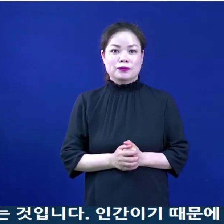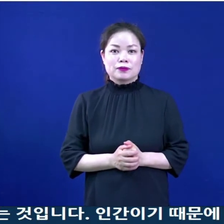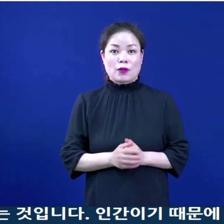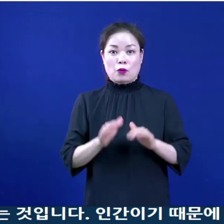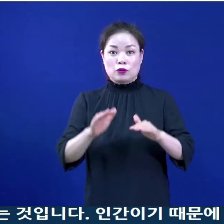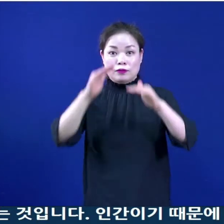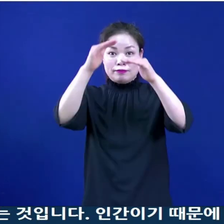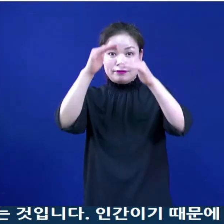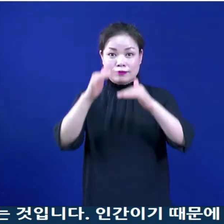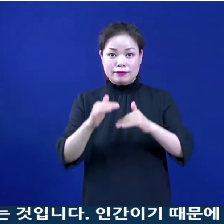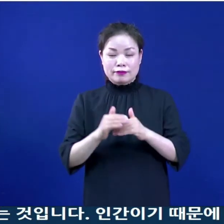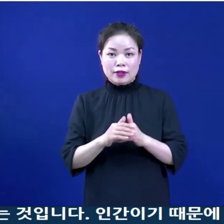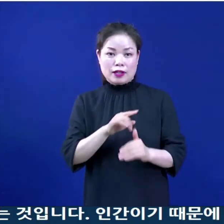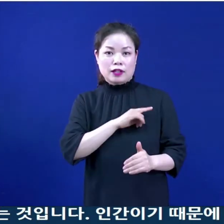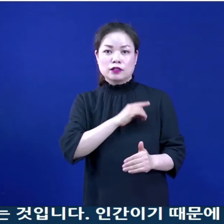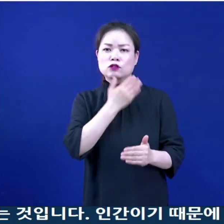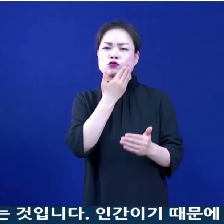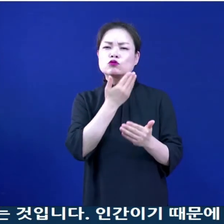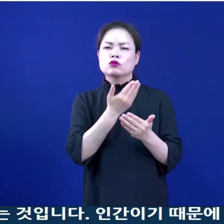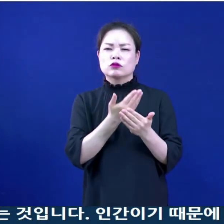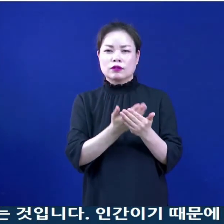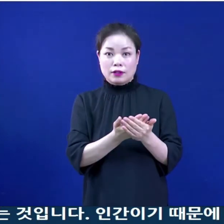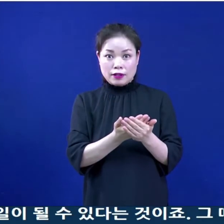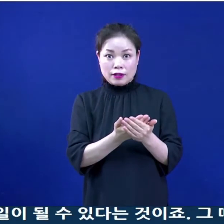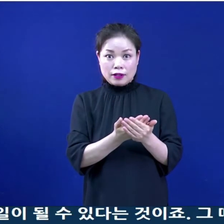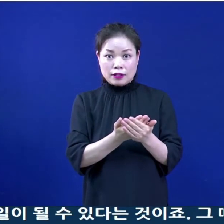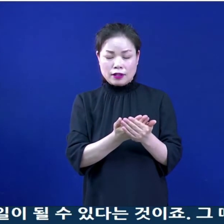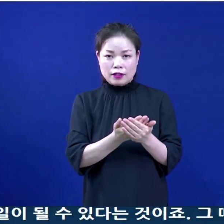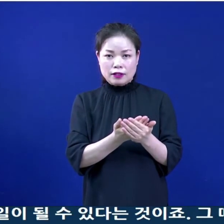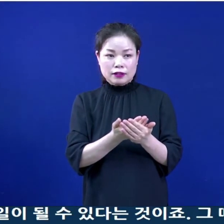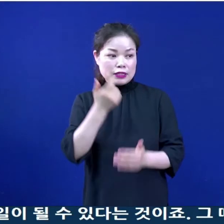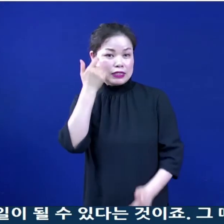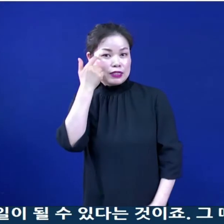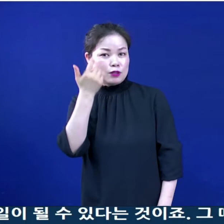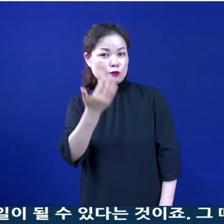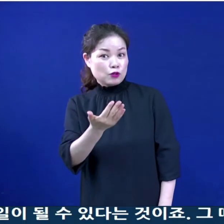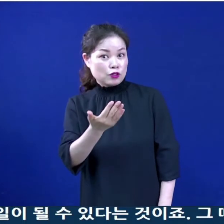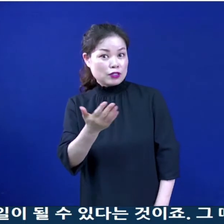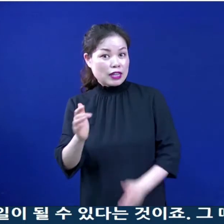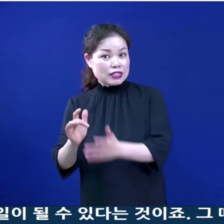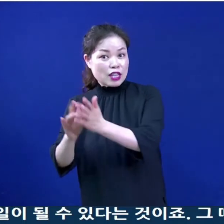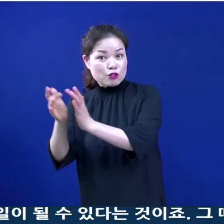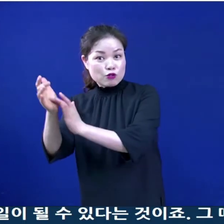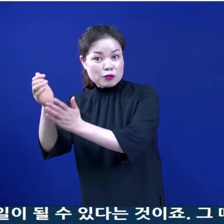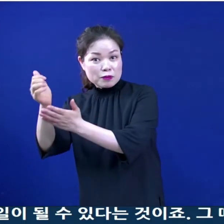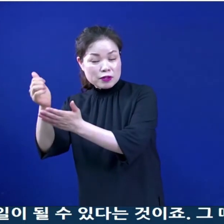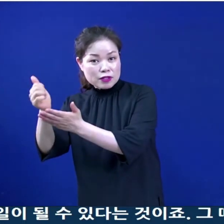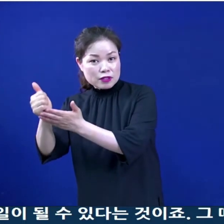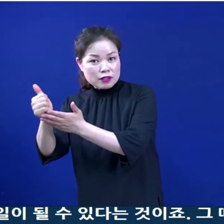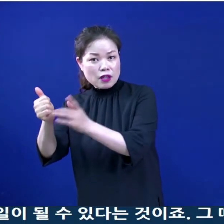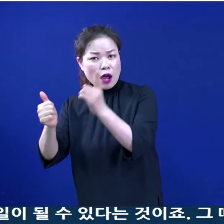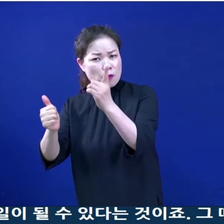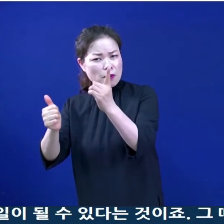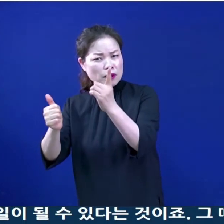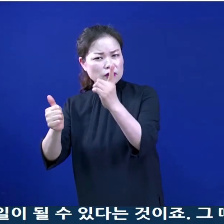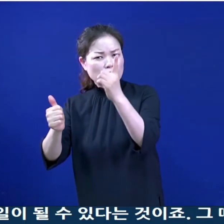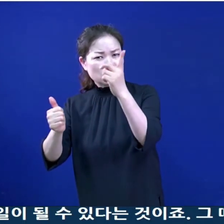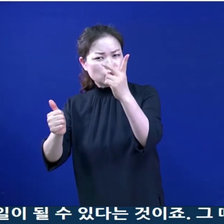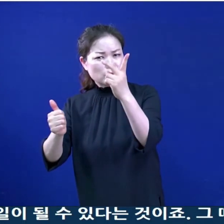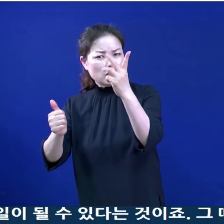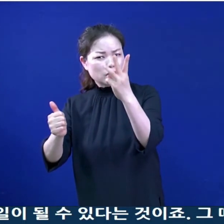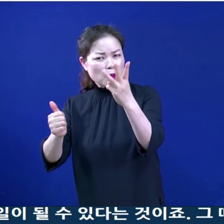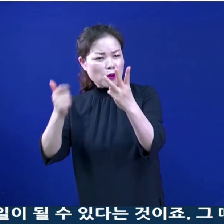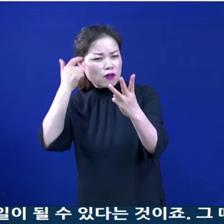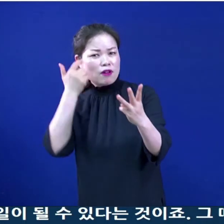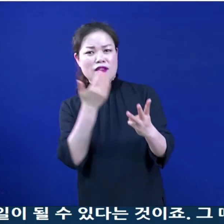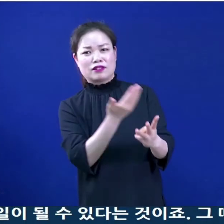오늘 본문의 가장 중요한 부분은 이런 질문을 왜 예수님께서 한 번만 하시지 않고 세 번